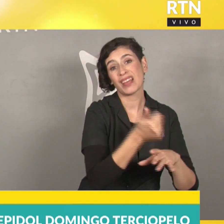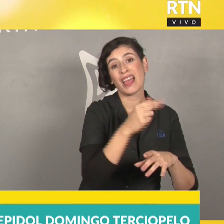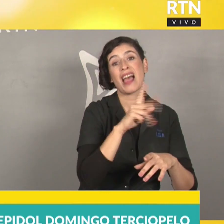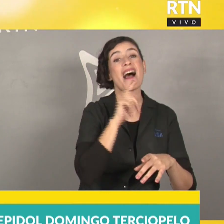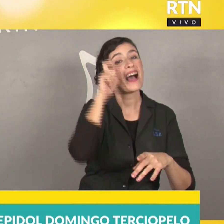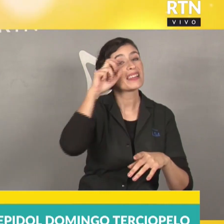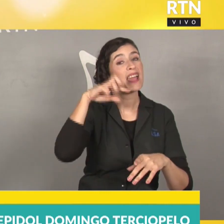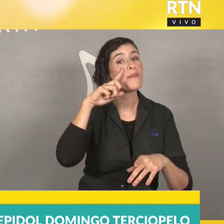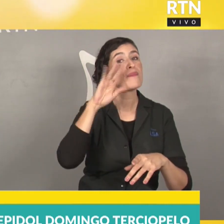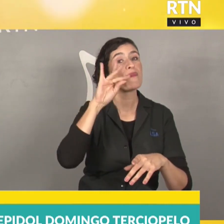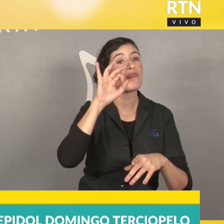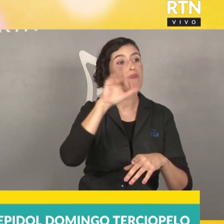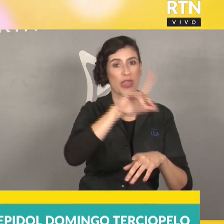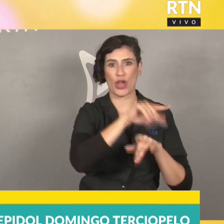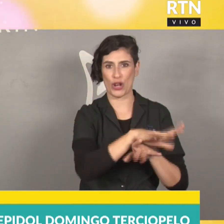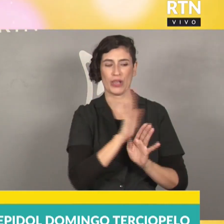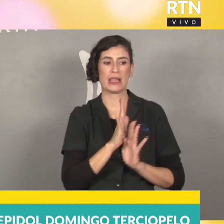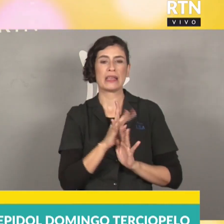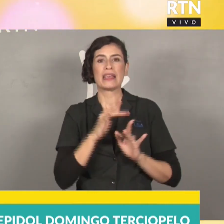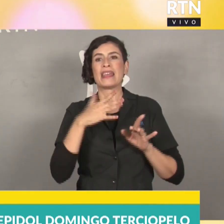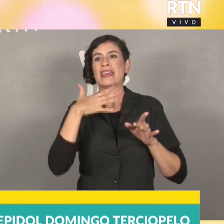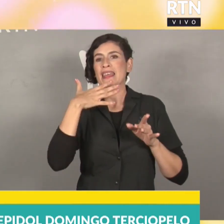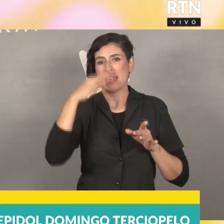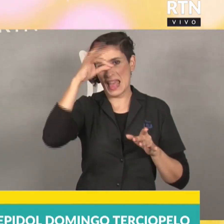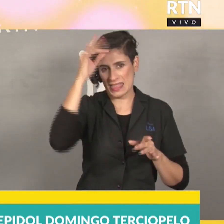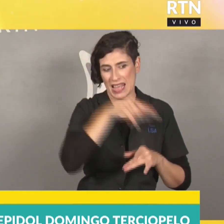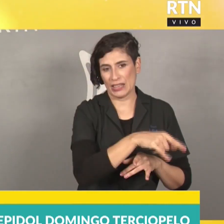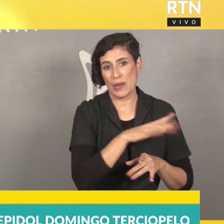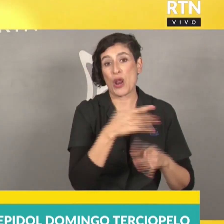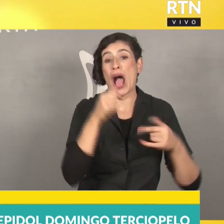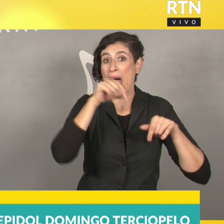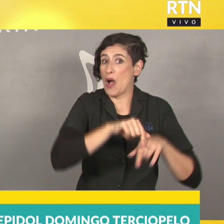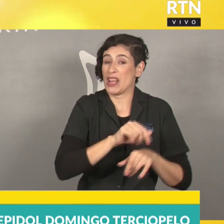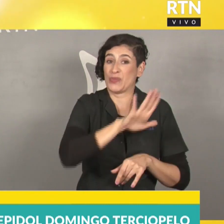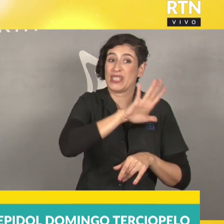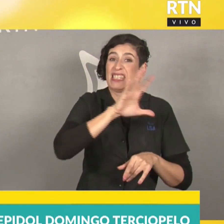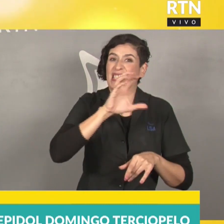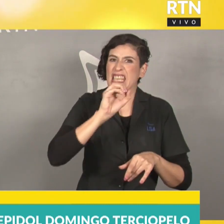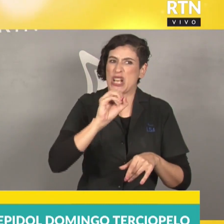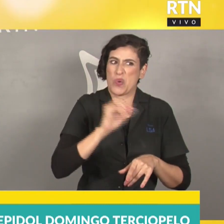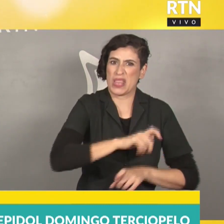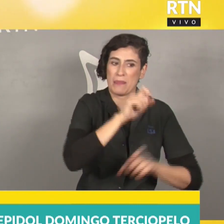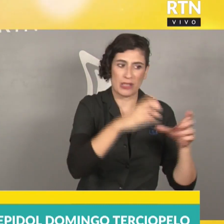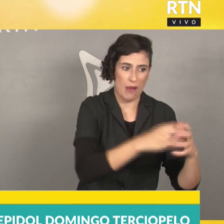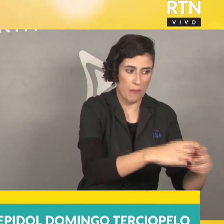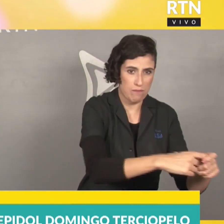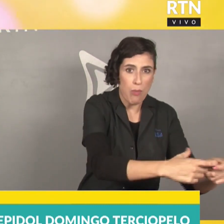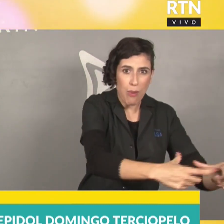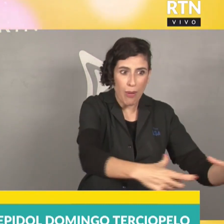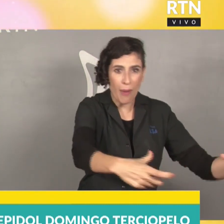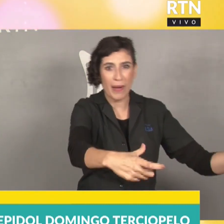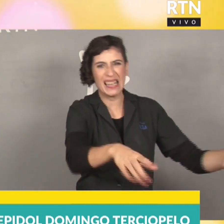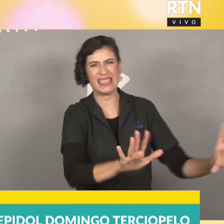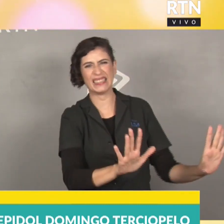nos encantaría poder seguir recibiendo gente, pero eso es lo que te digo. Somos casi 50 con un equipo de trabajo muy pequeño.